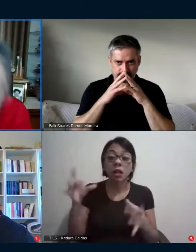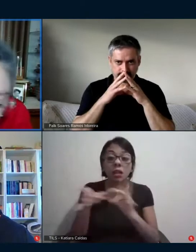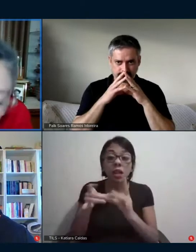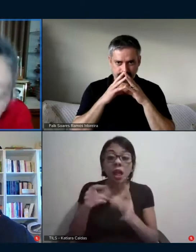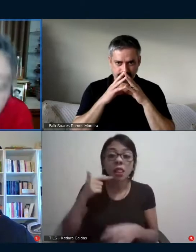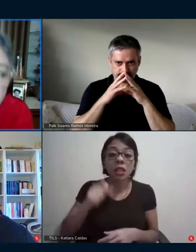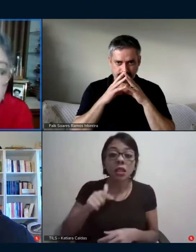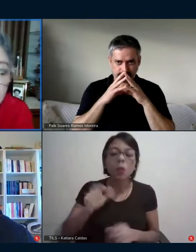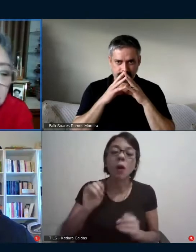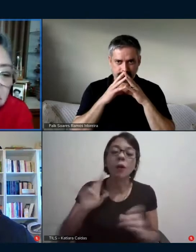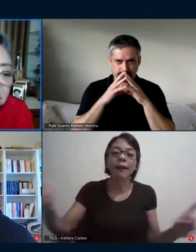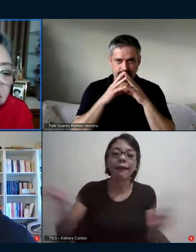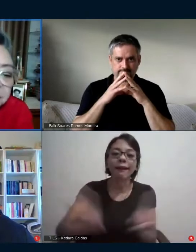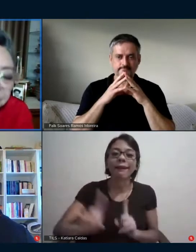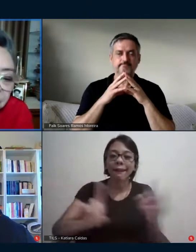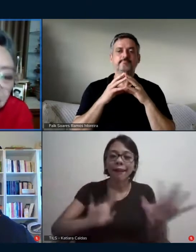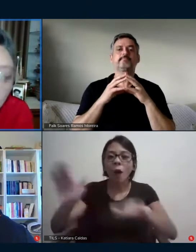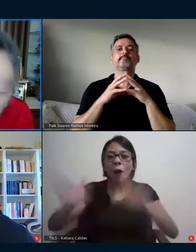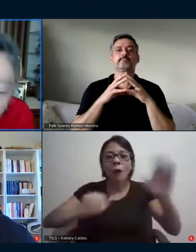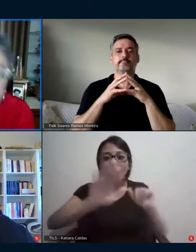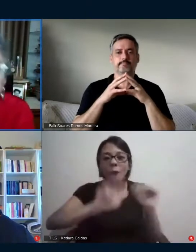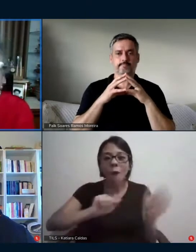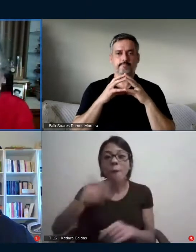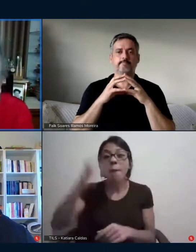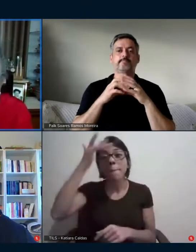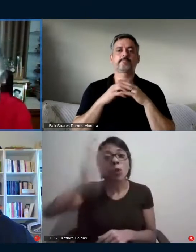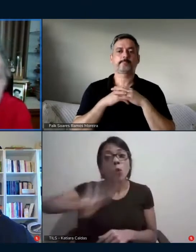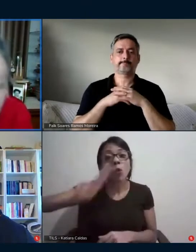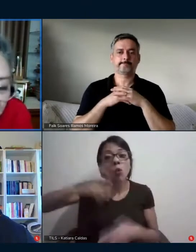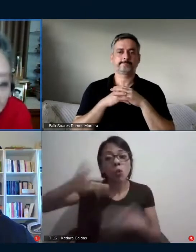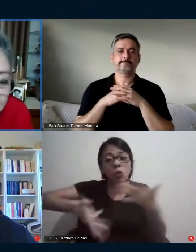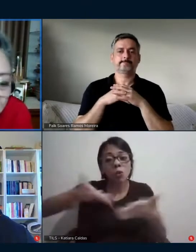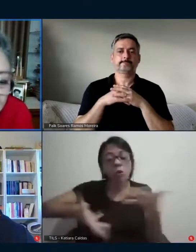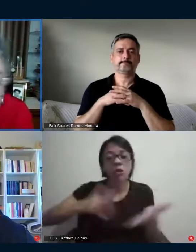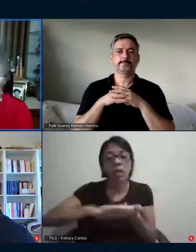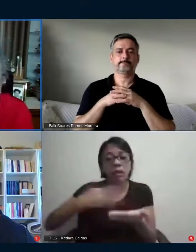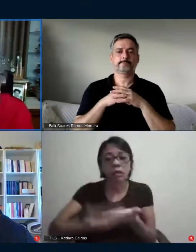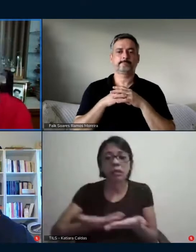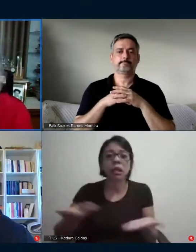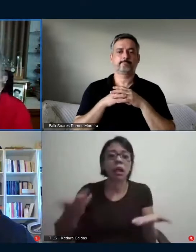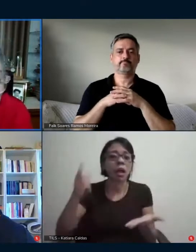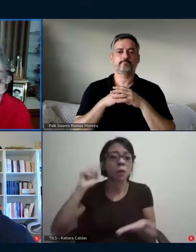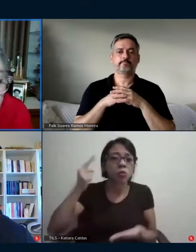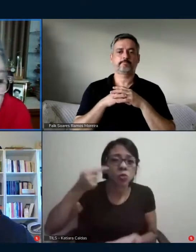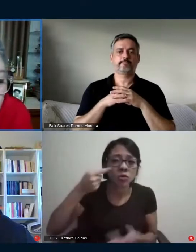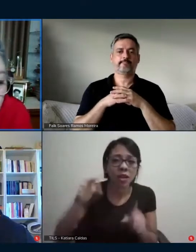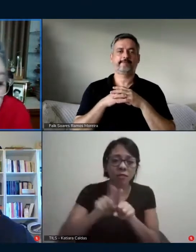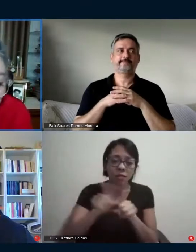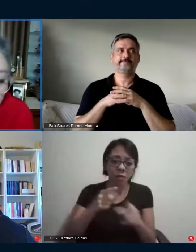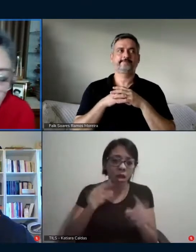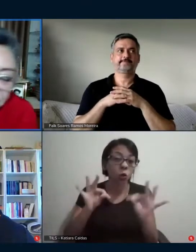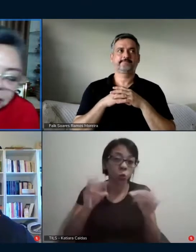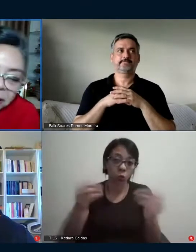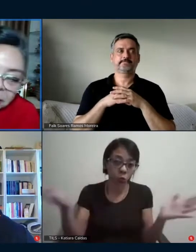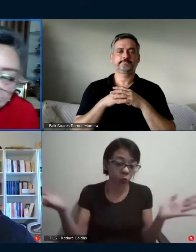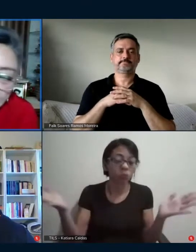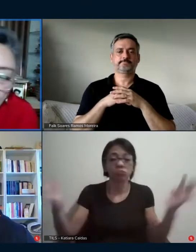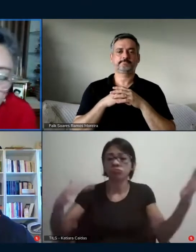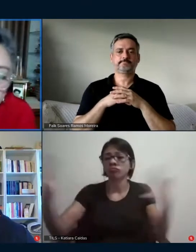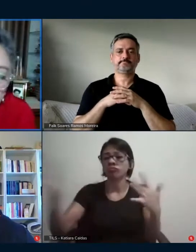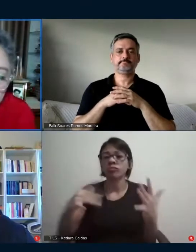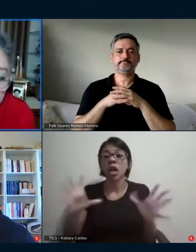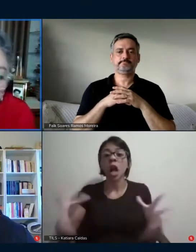os surdos que usam a língua de sinais, os intérpretes, etc. Quer dizer, o que nós queremos é